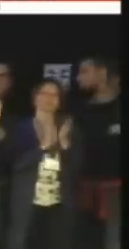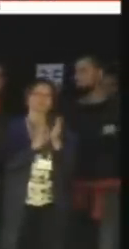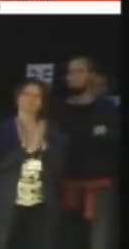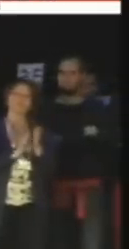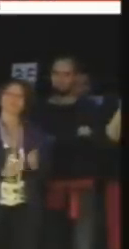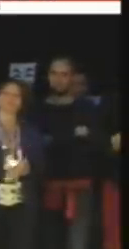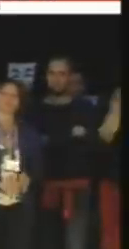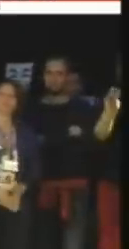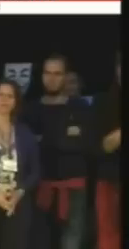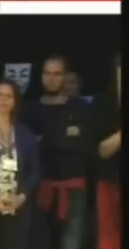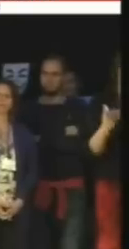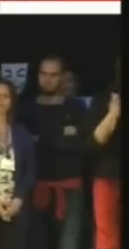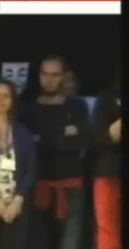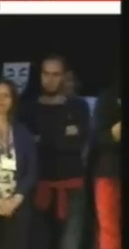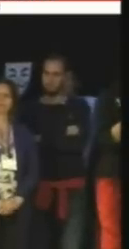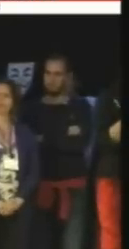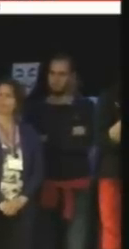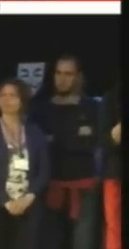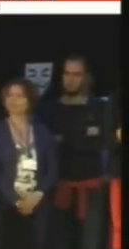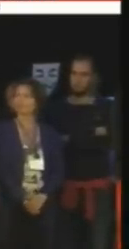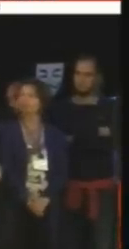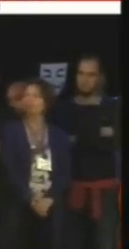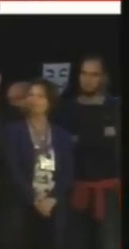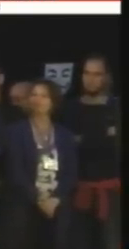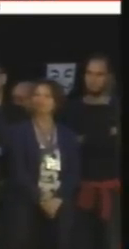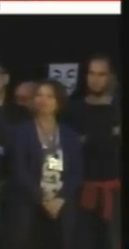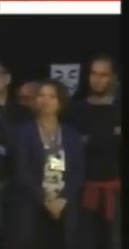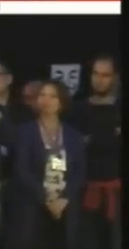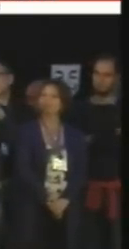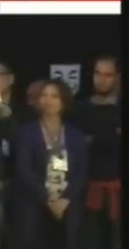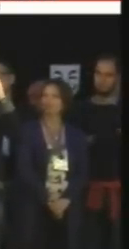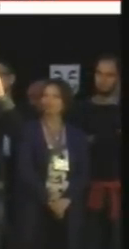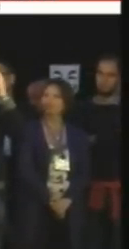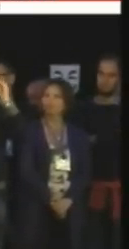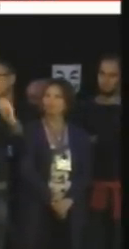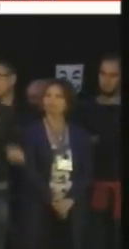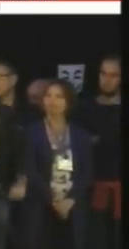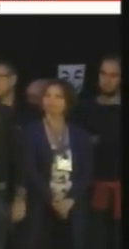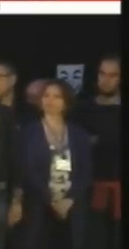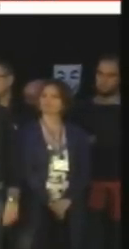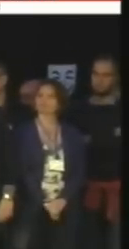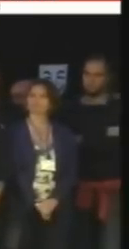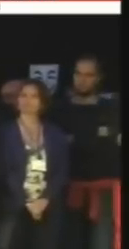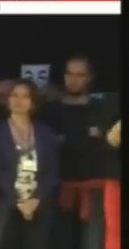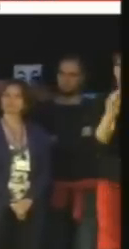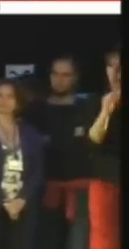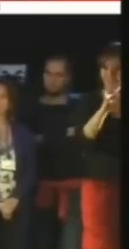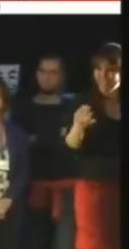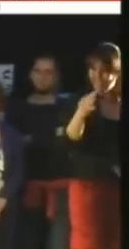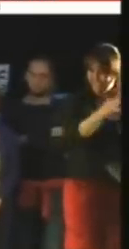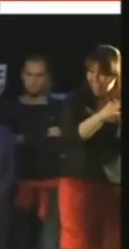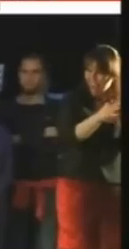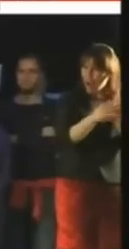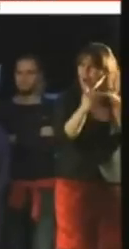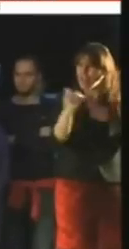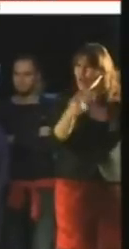in bilancio, mettere il pareggio in bilancio nella Costituzione, il pareggio in bilancio in Costituzione è la più grande delega